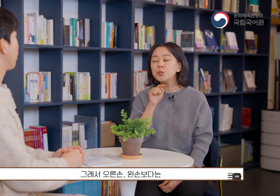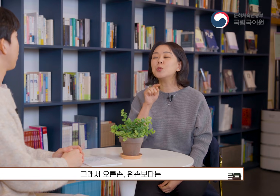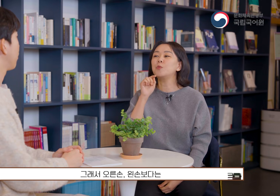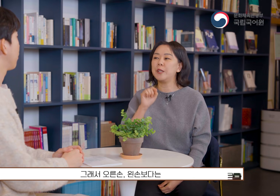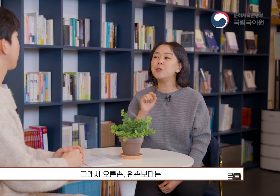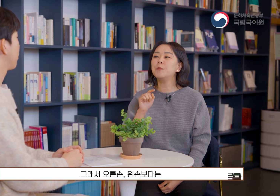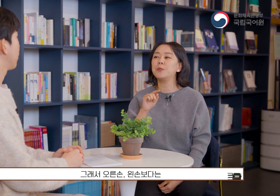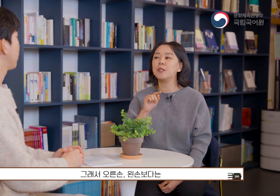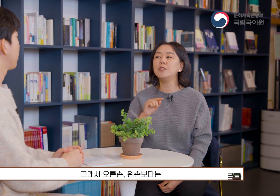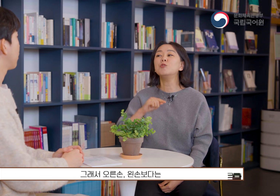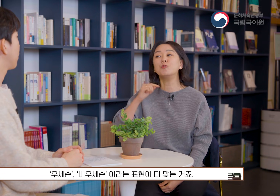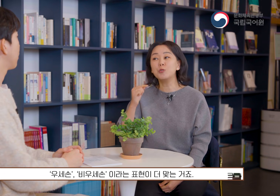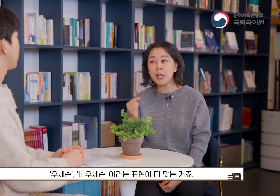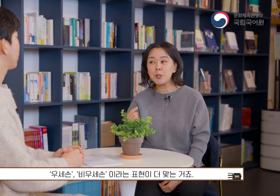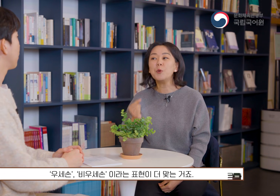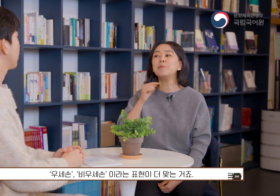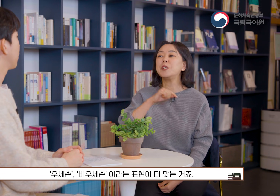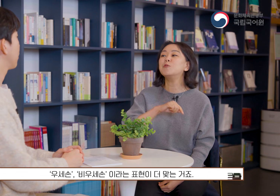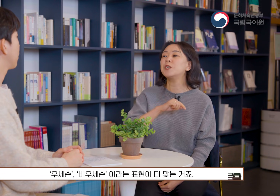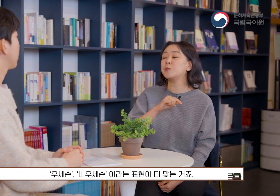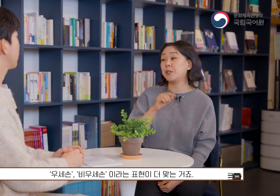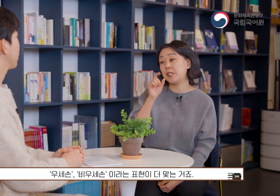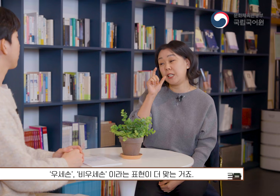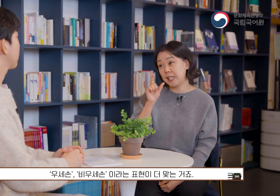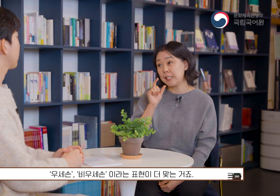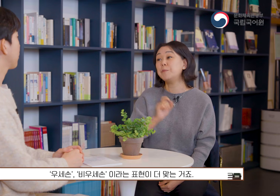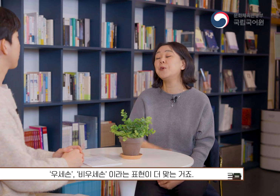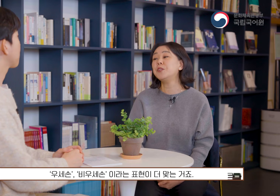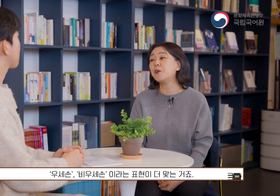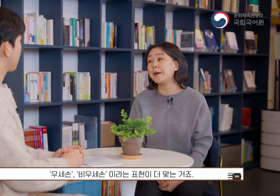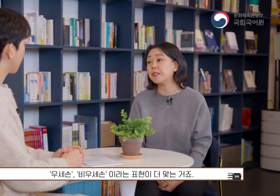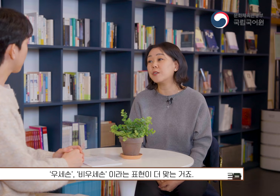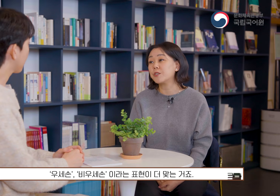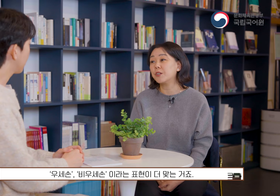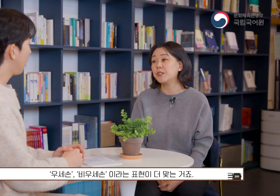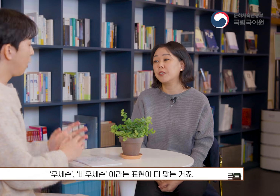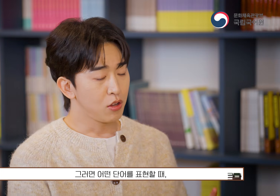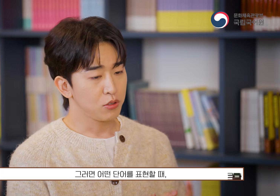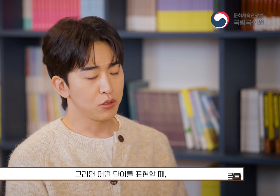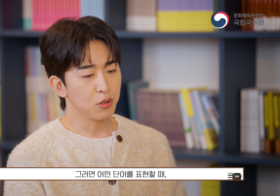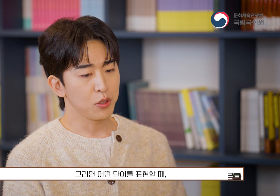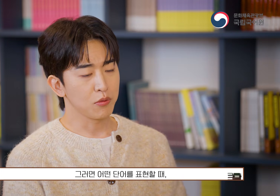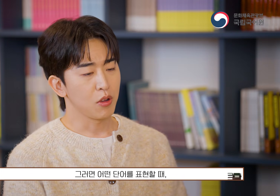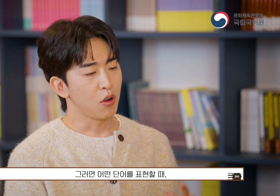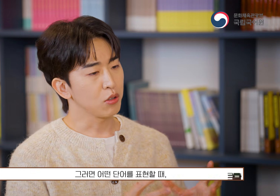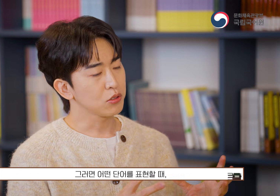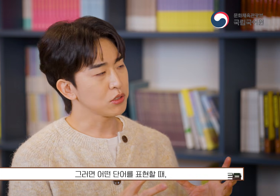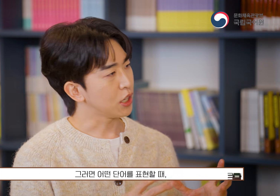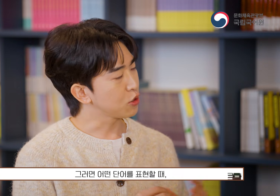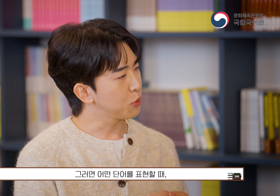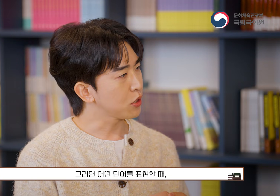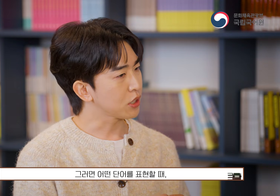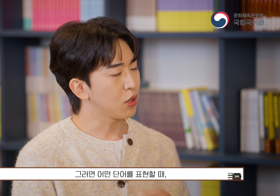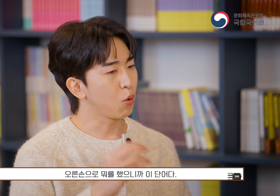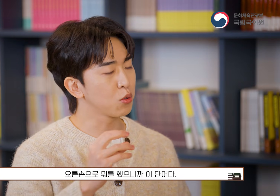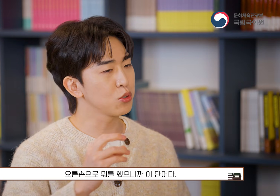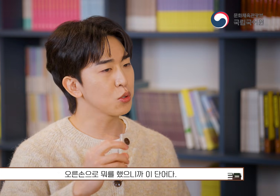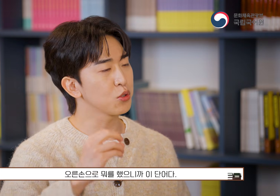오른손, 왼손보다는 우세손, 비우세손이라는 표현이 더 맞는 거죠. 그러면 어떤 단어를 표현할 때 오른손으로